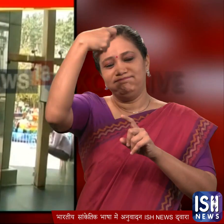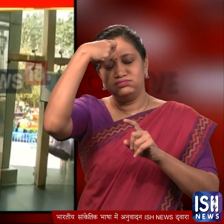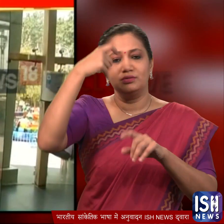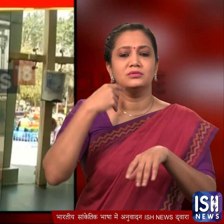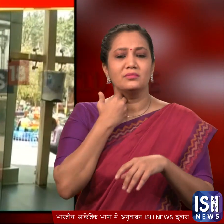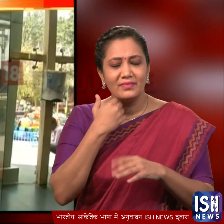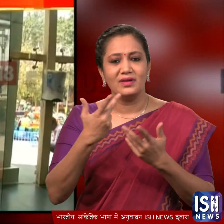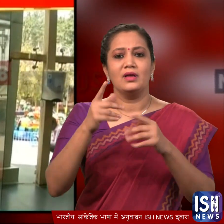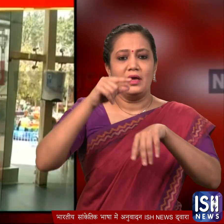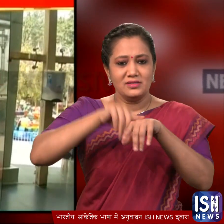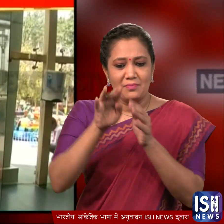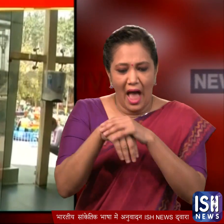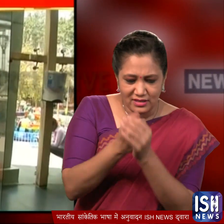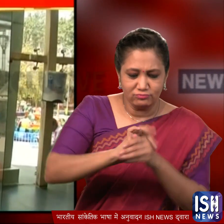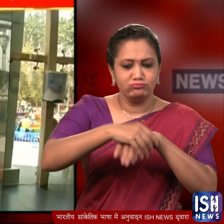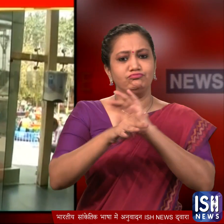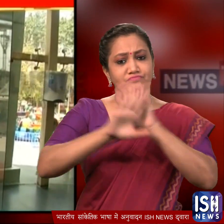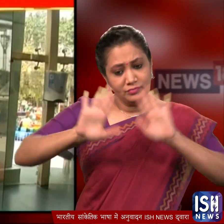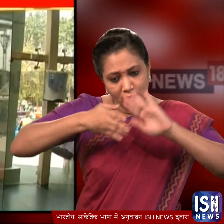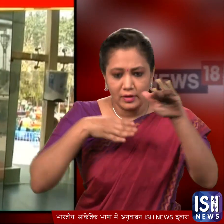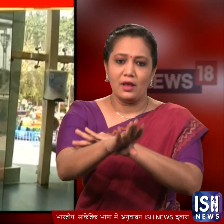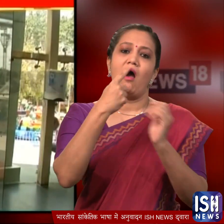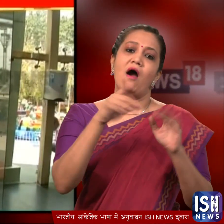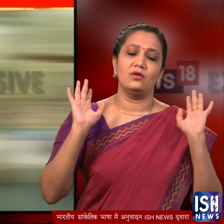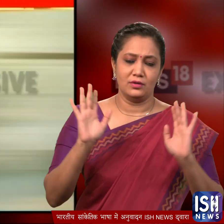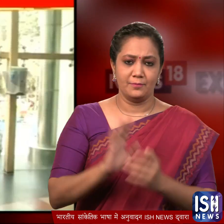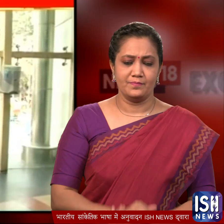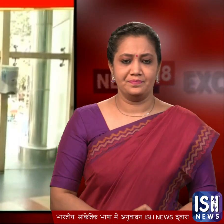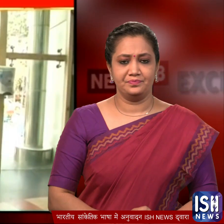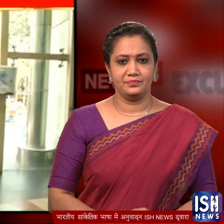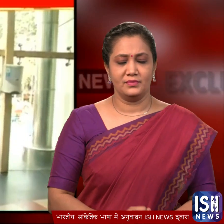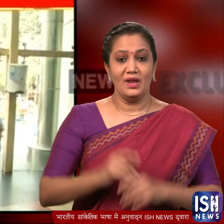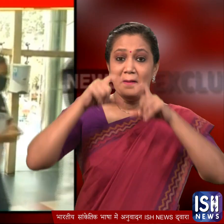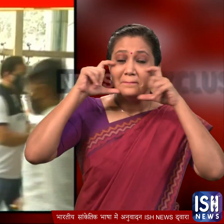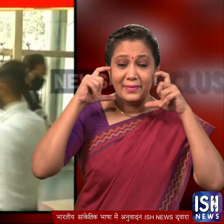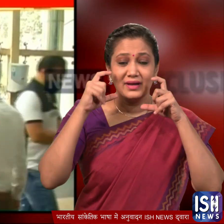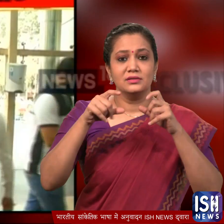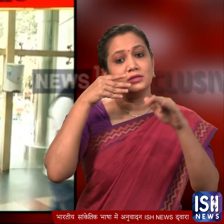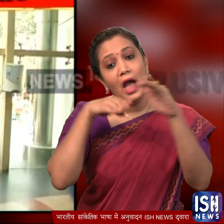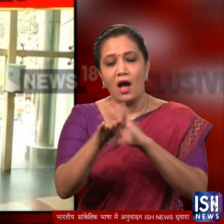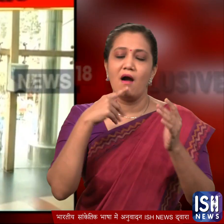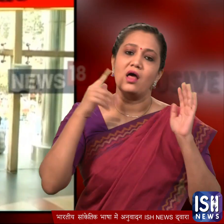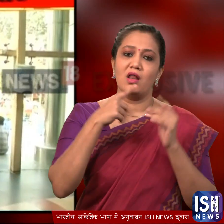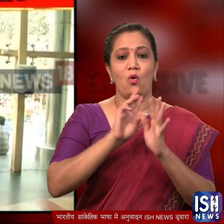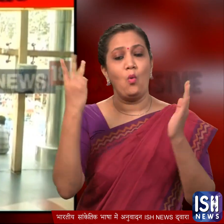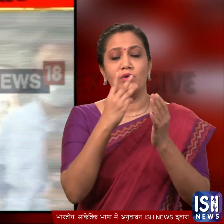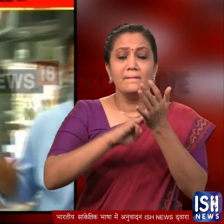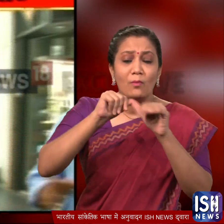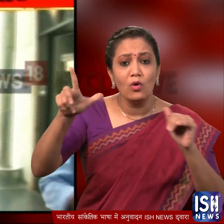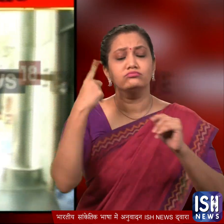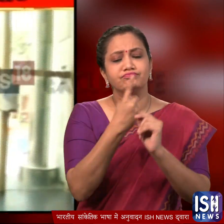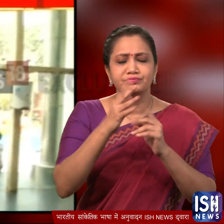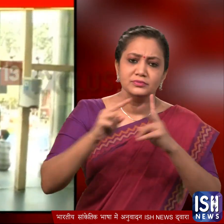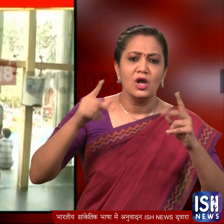शरीर का तापमान मापने और हाथों को सैनिटाइज कराने के बाद ही उन्हें एंट्री दी गई। मास्क पहनने के बाद ही लोगों की एंट्री मॉल्स में हो रही है।